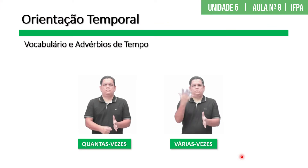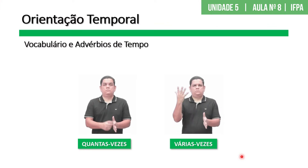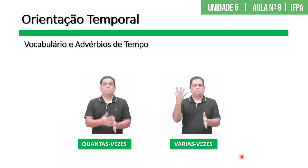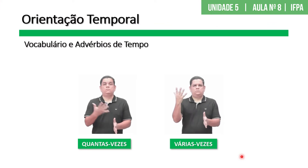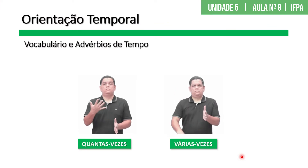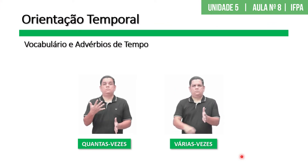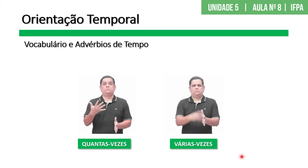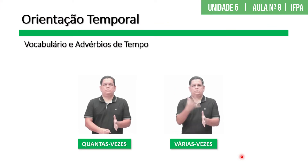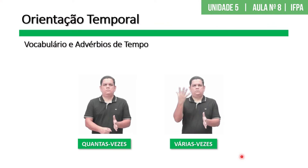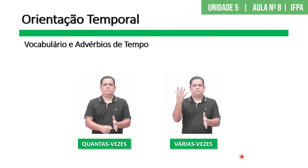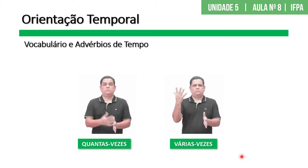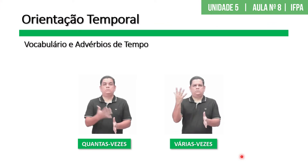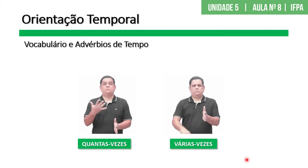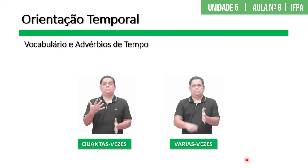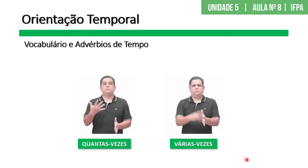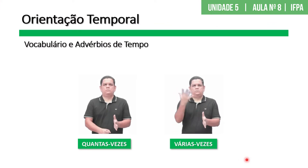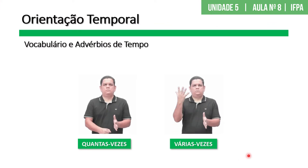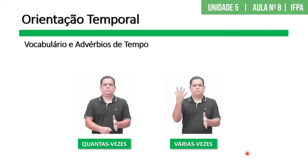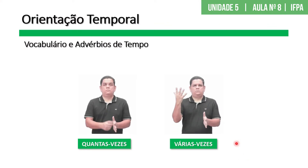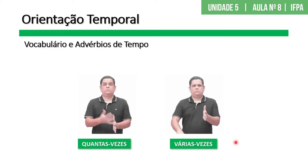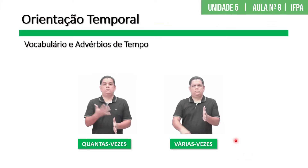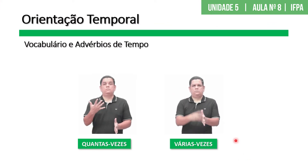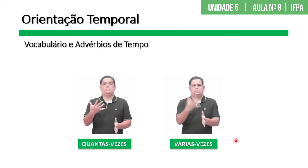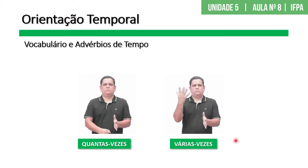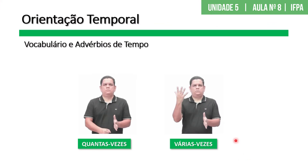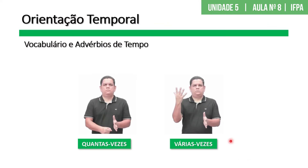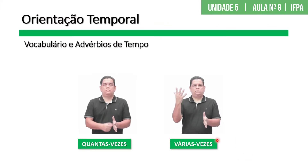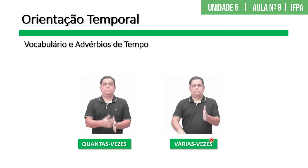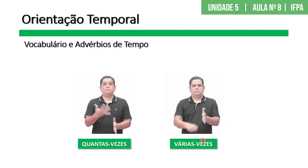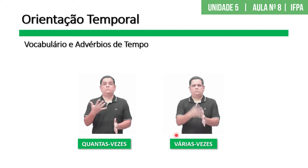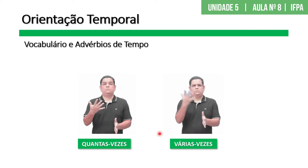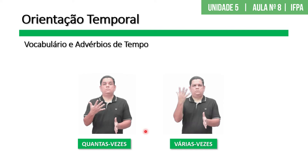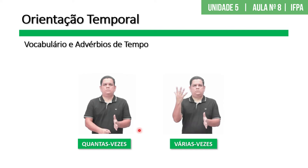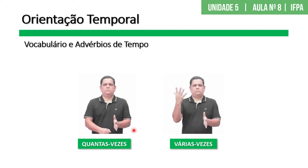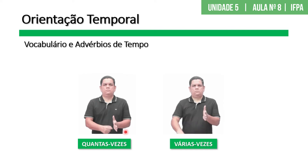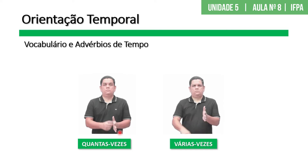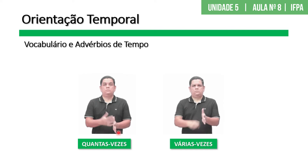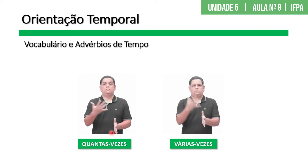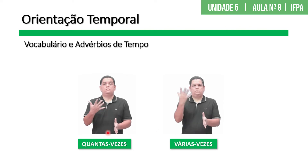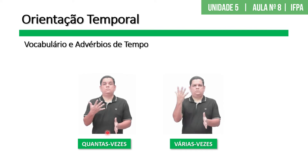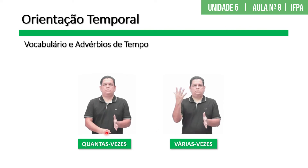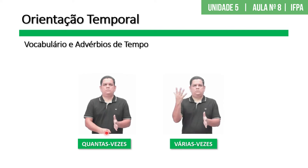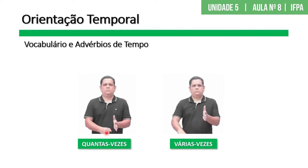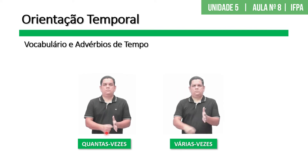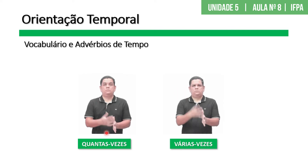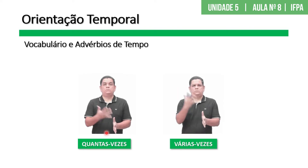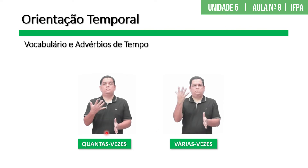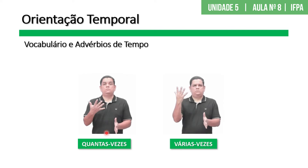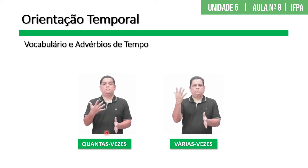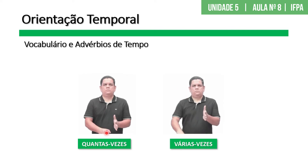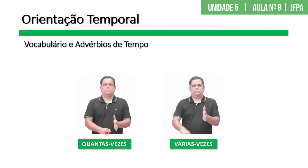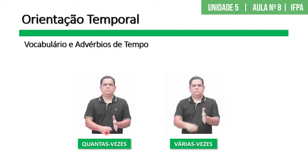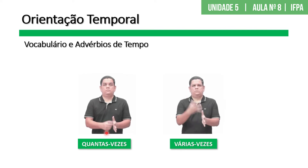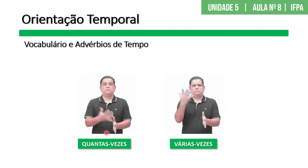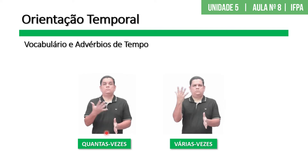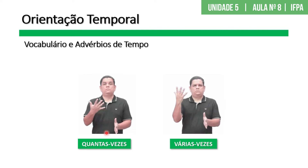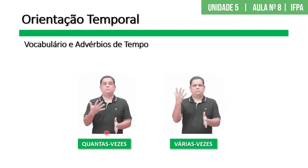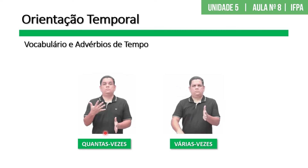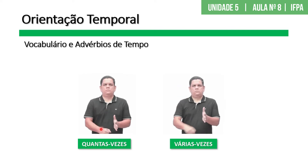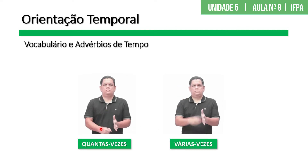explicar, quando a gente falou as configurações da incorporação dos numerais nas vezes, né? Eu fiz aqui o sinal